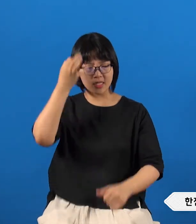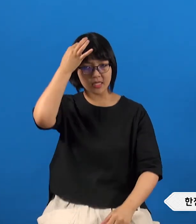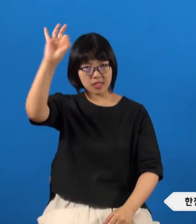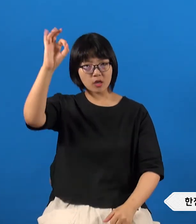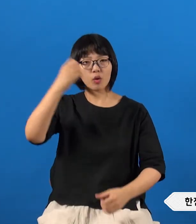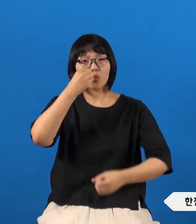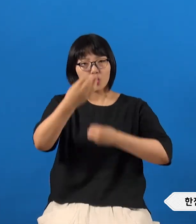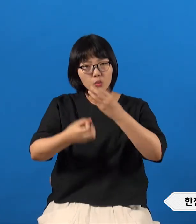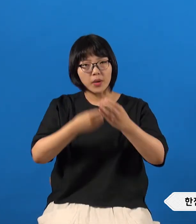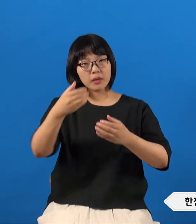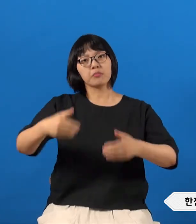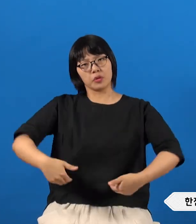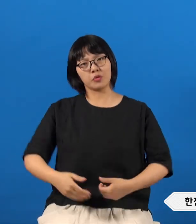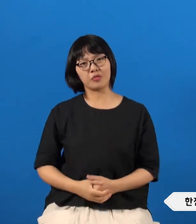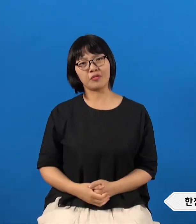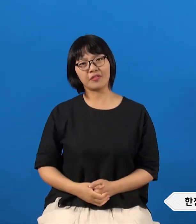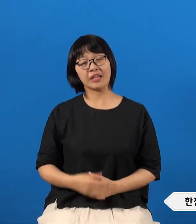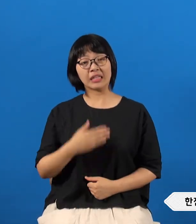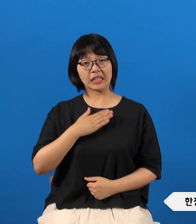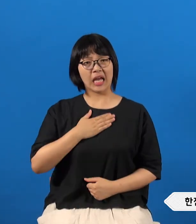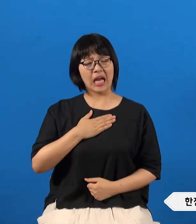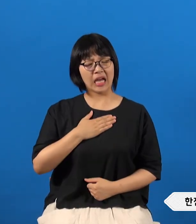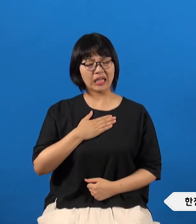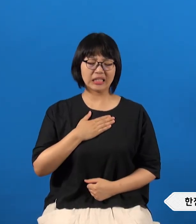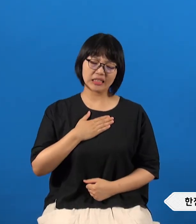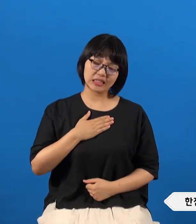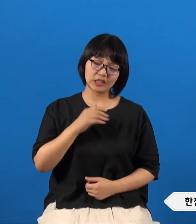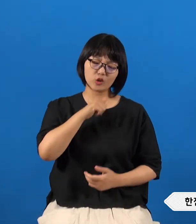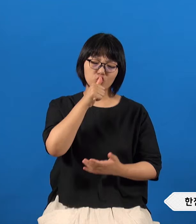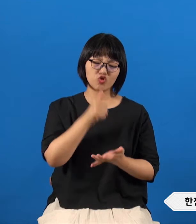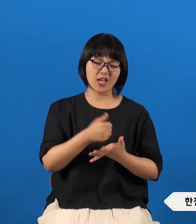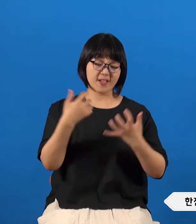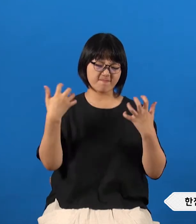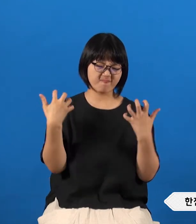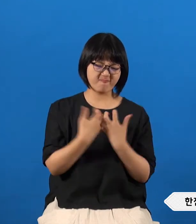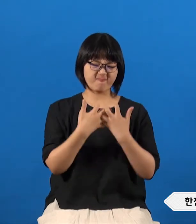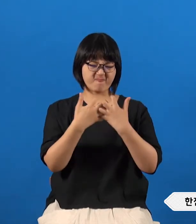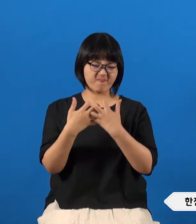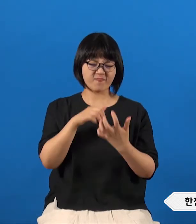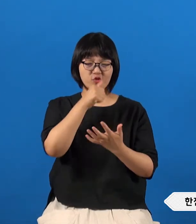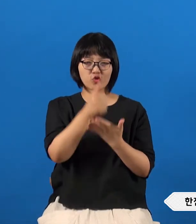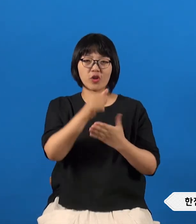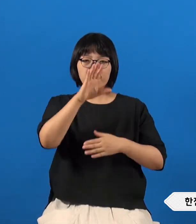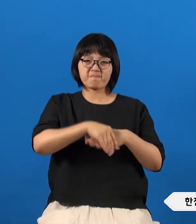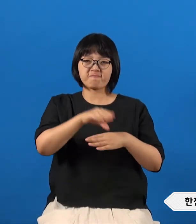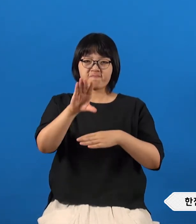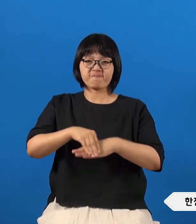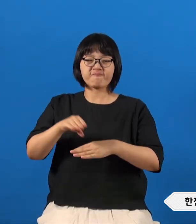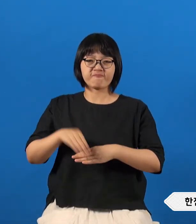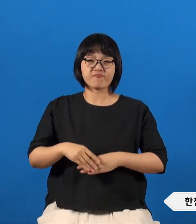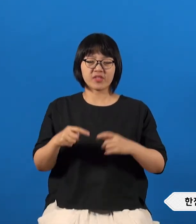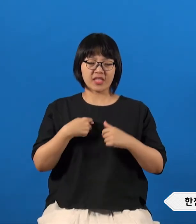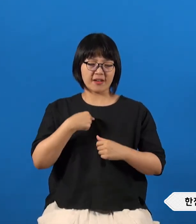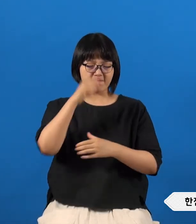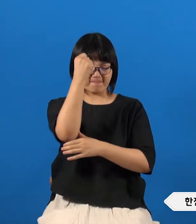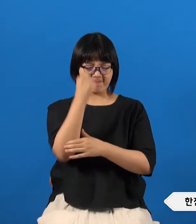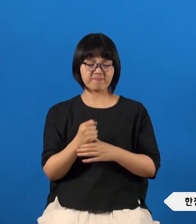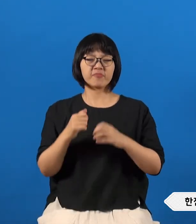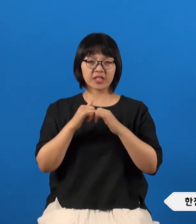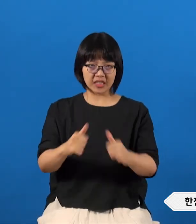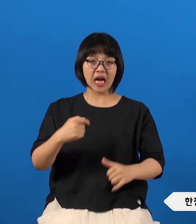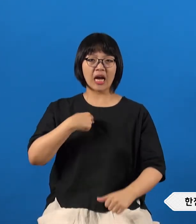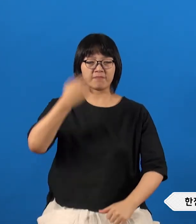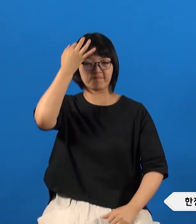됩니다. 나는 머리끝부터 발끝까지 죄로 가득 찬 전적으로 타락된 존재라는